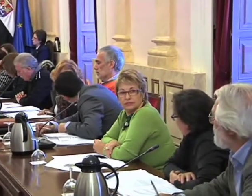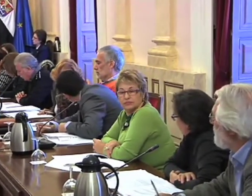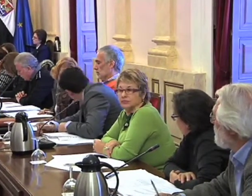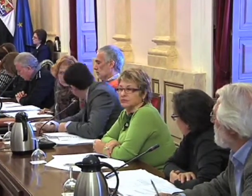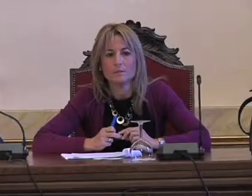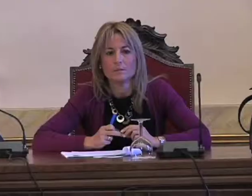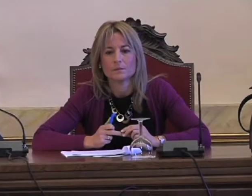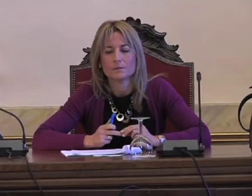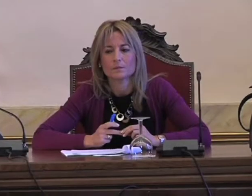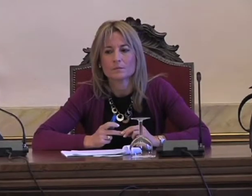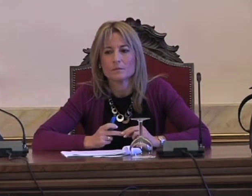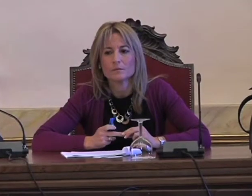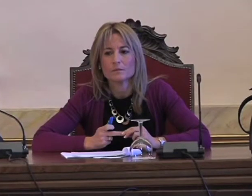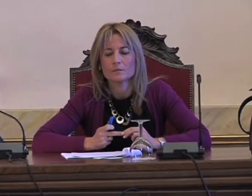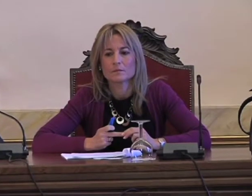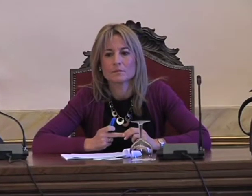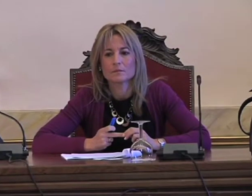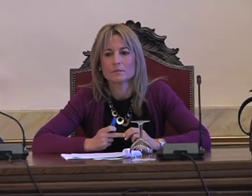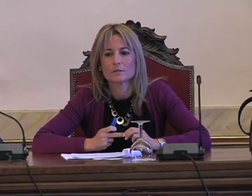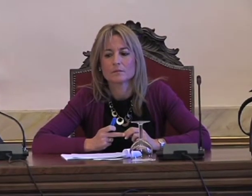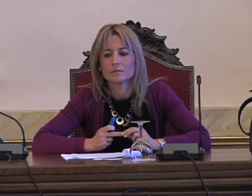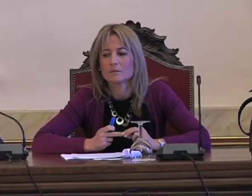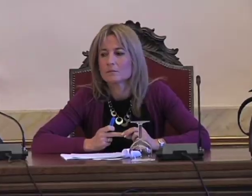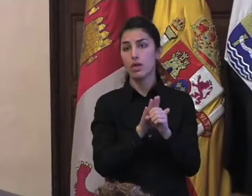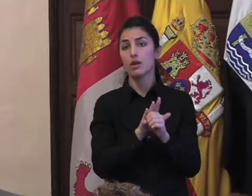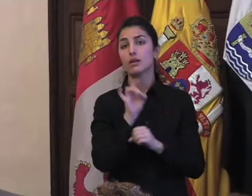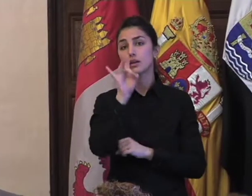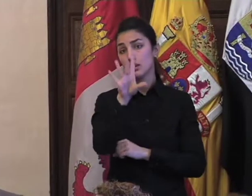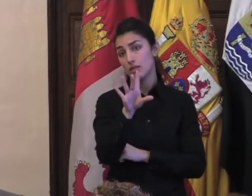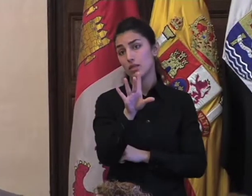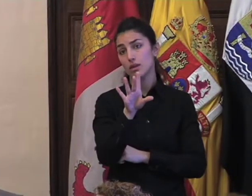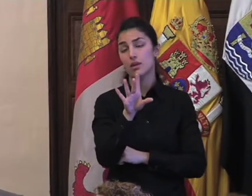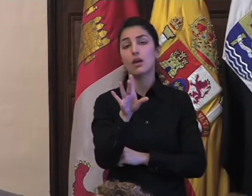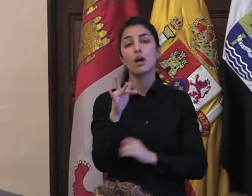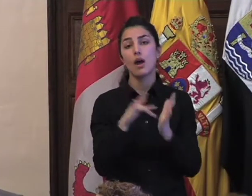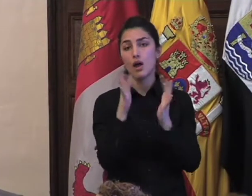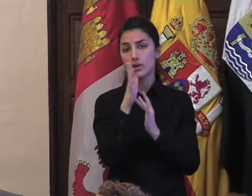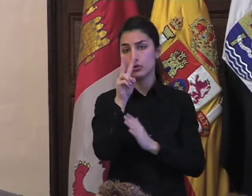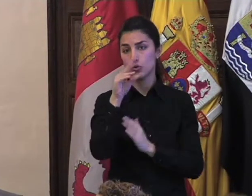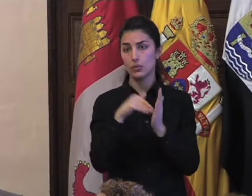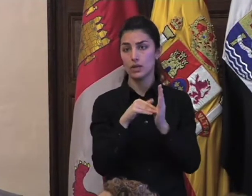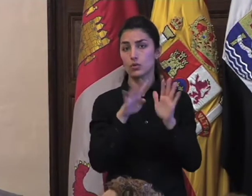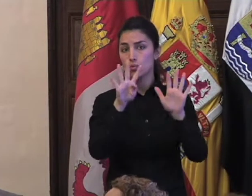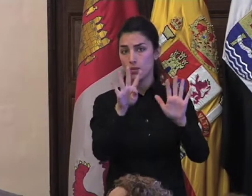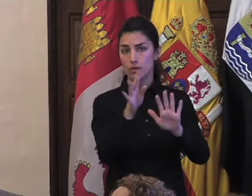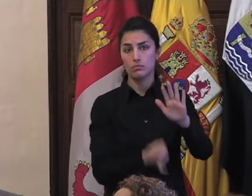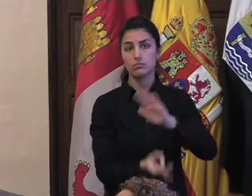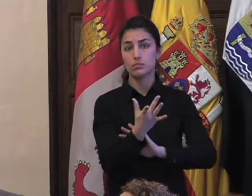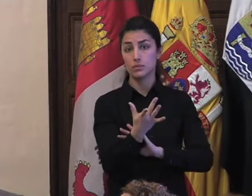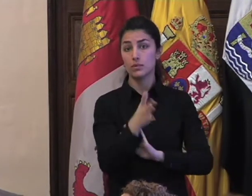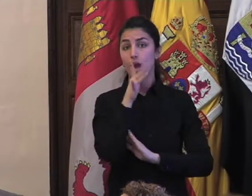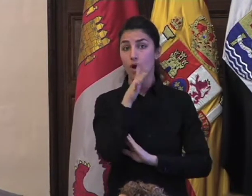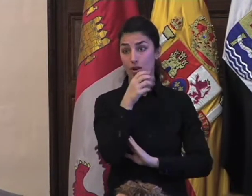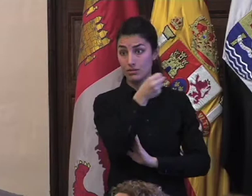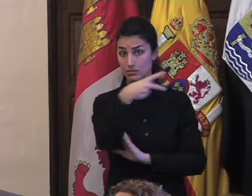es el laicismo y búsqueda de espacios neutrales donde convivan todas las ideas en la propuesta de la coalición se propone la retirada del crucifijo y su